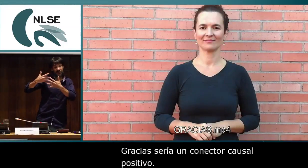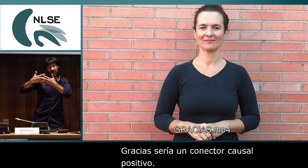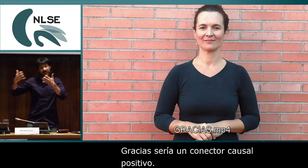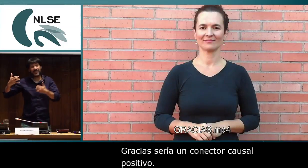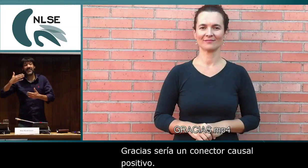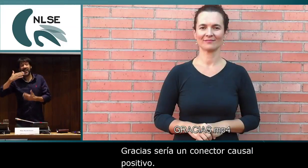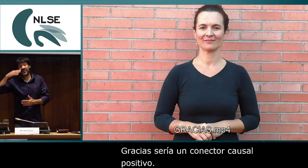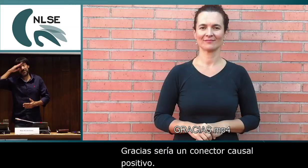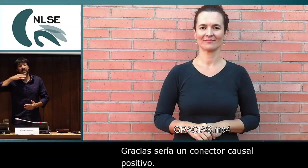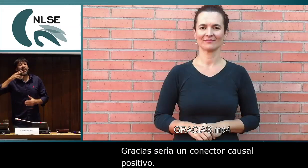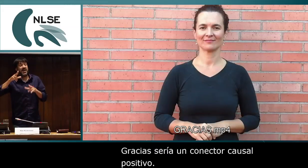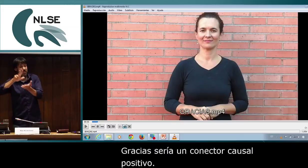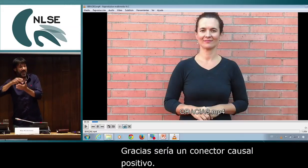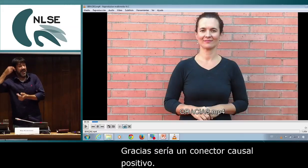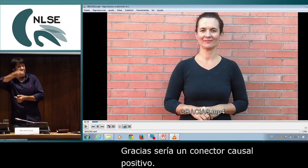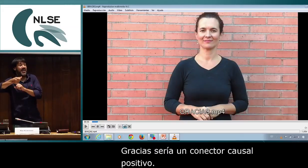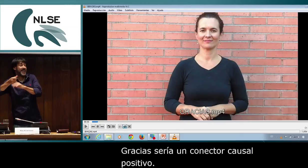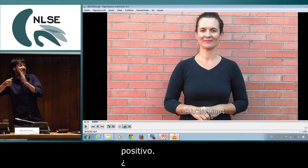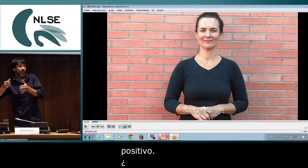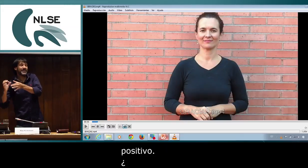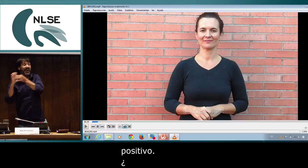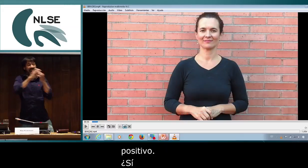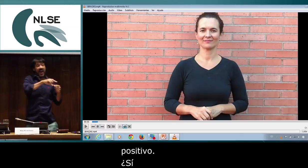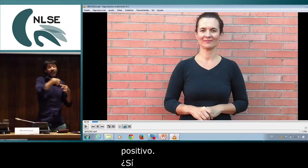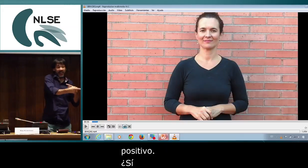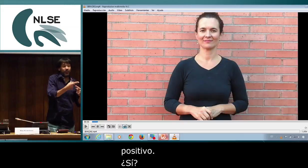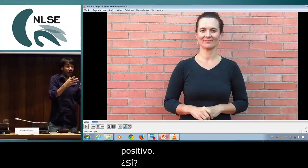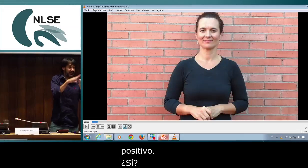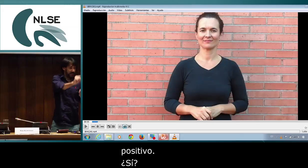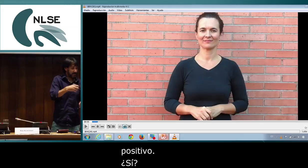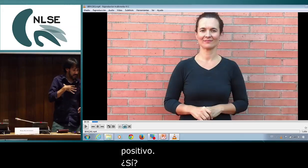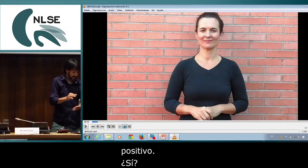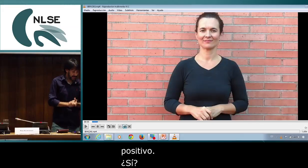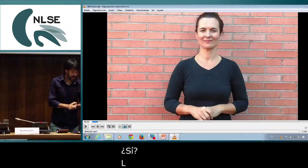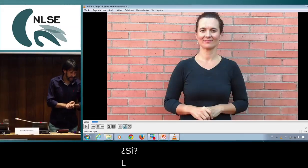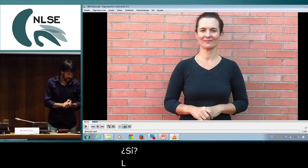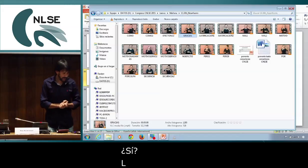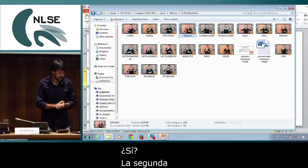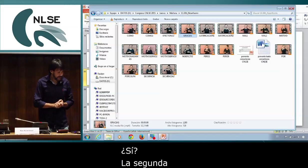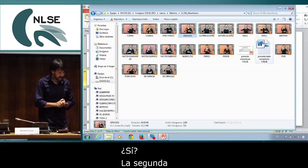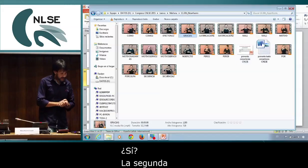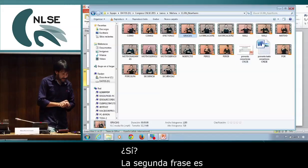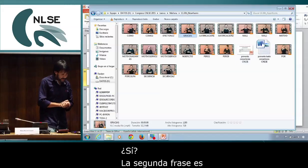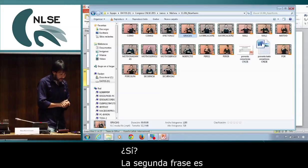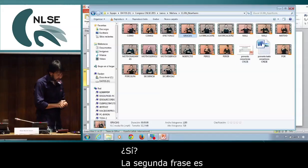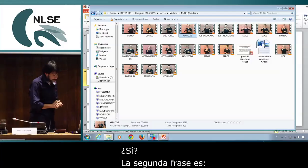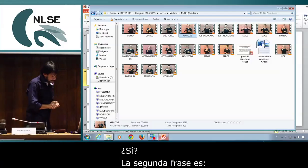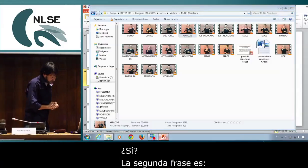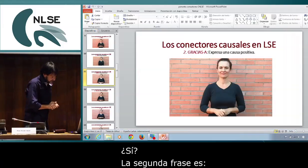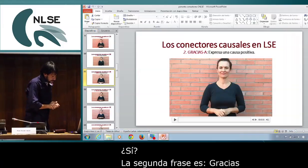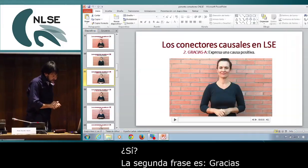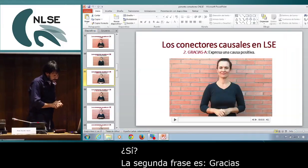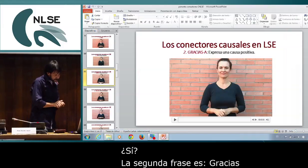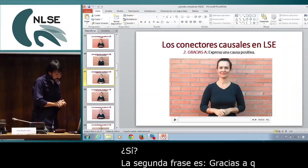¿Sí? La segunda frase es gracias a que su padre le puede pagar la hipoteca, esa es la causa y el efecto es que mi amiga se puede comprar la